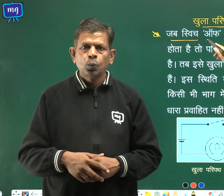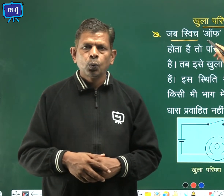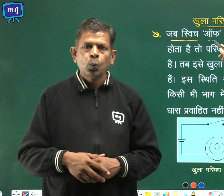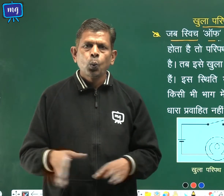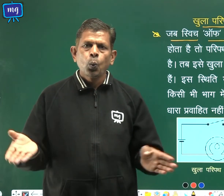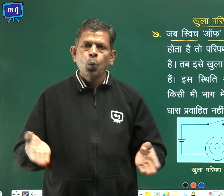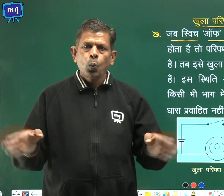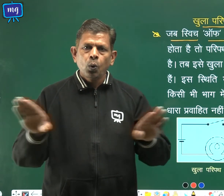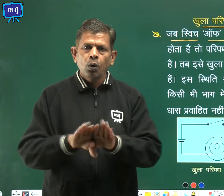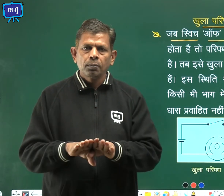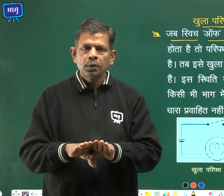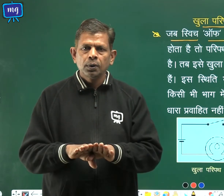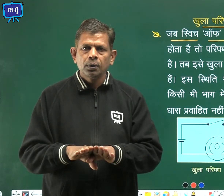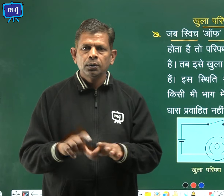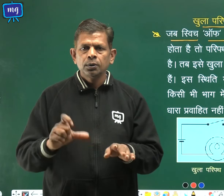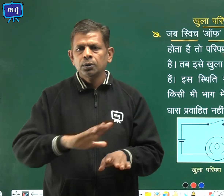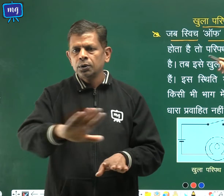ऑफ की स्थिति में